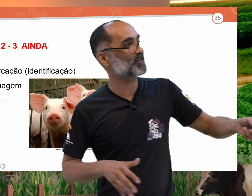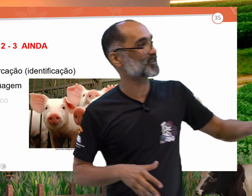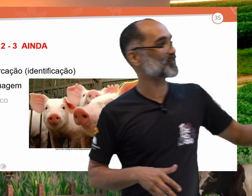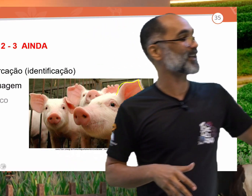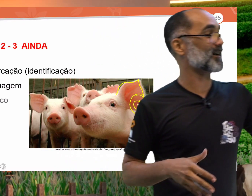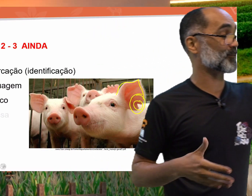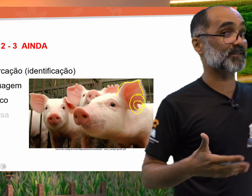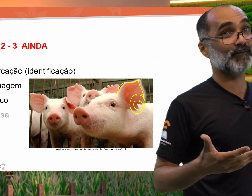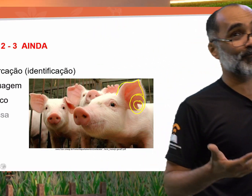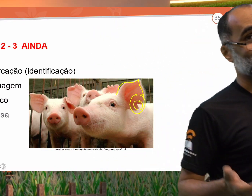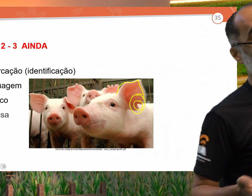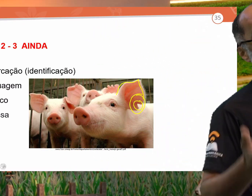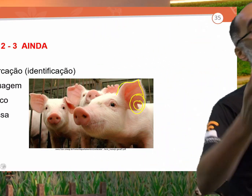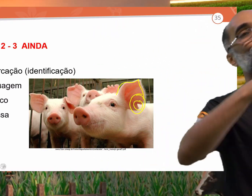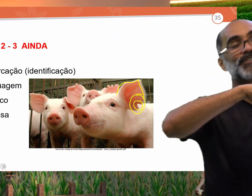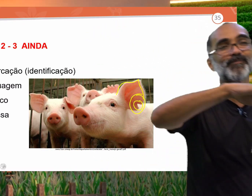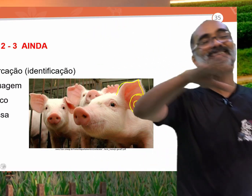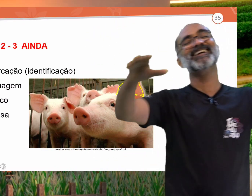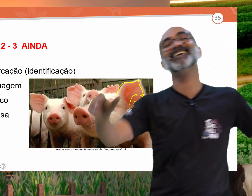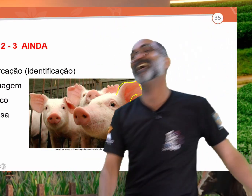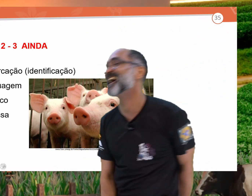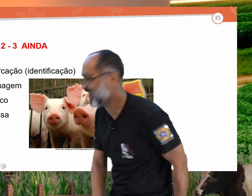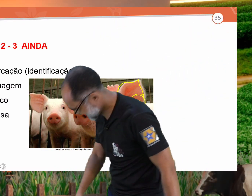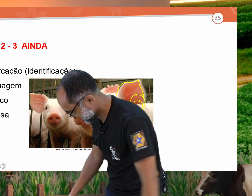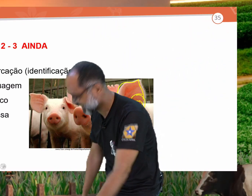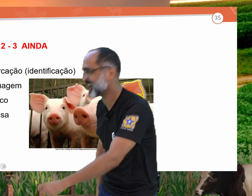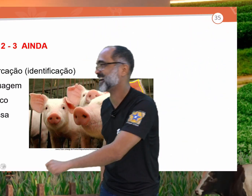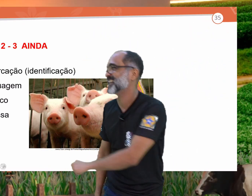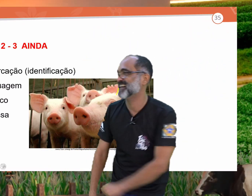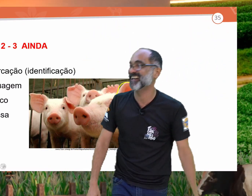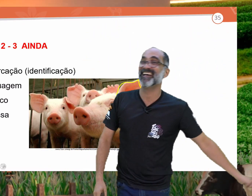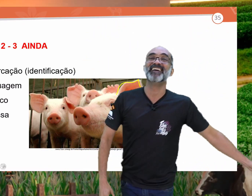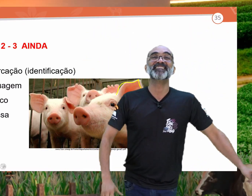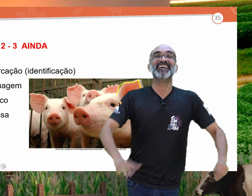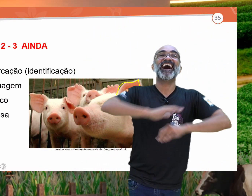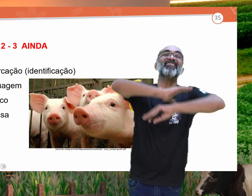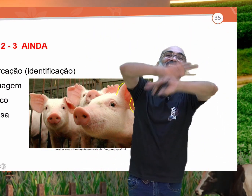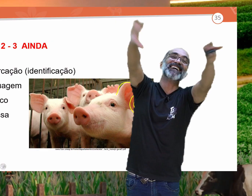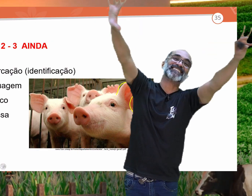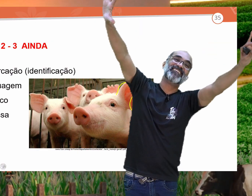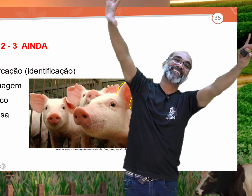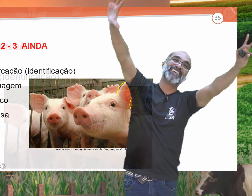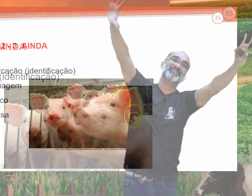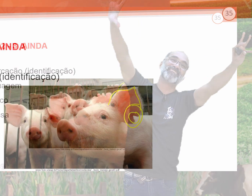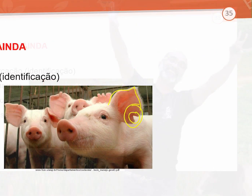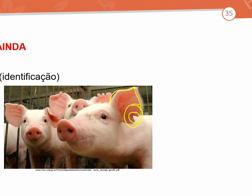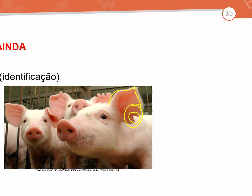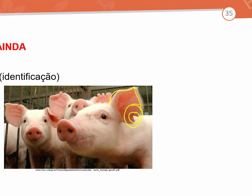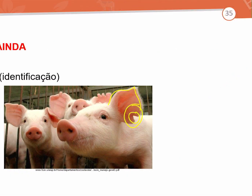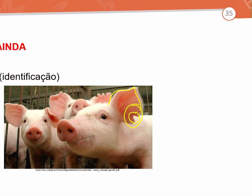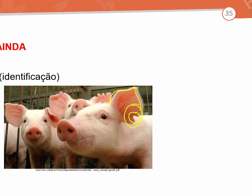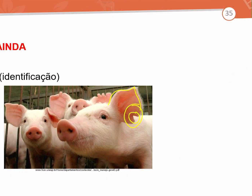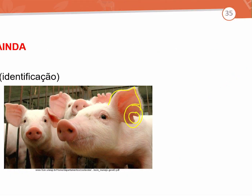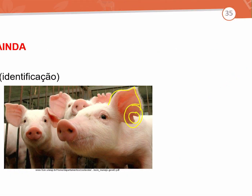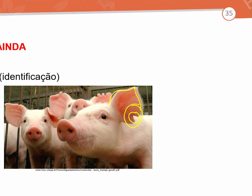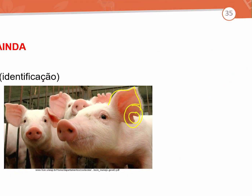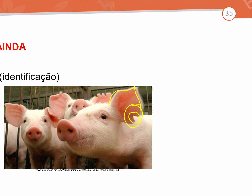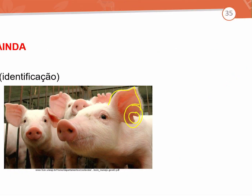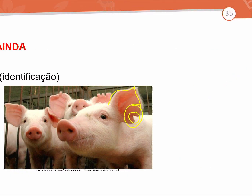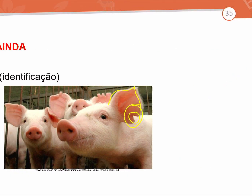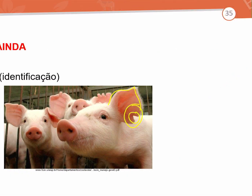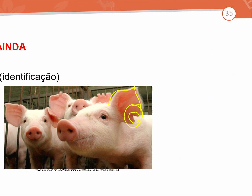Mas, professor, que nós falamos, não, pode aumentar. aumenta aí, meu querido.